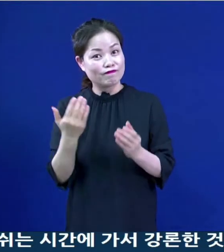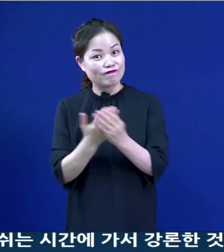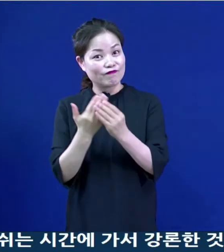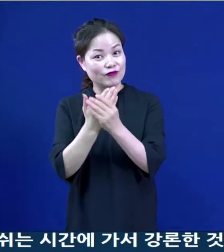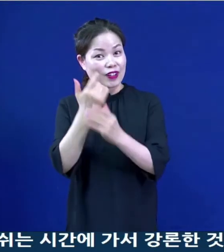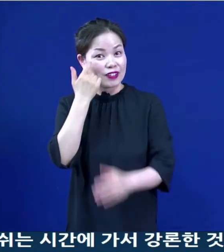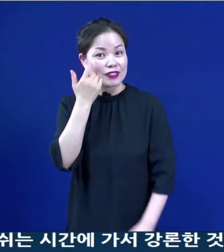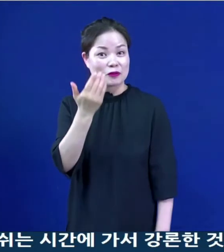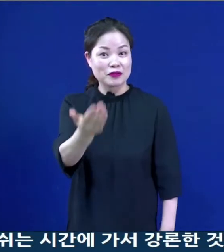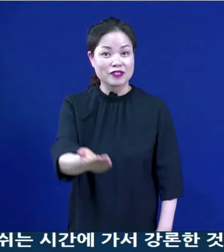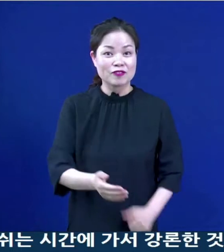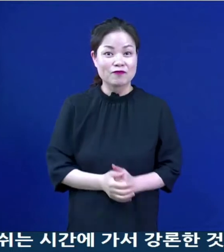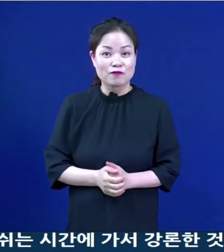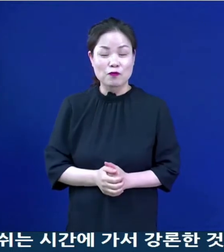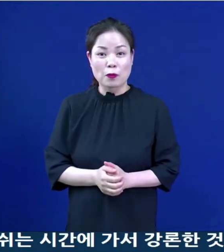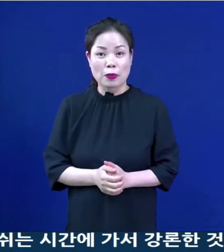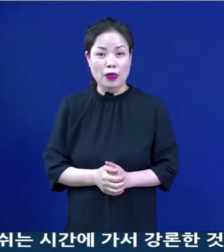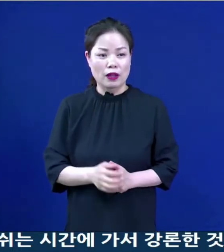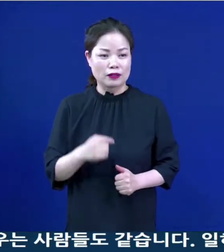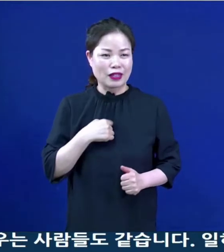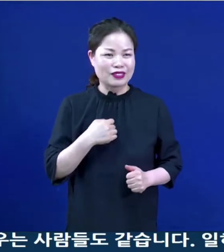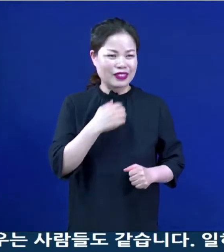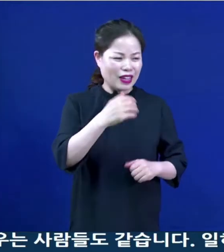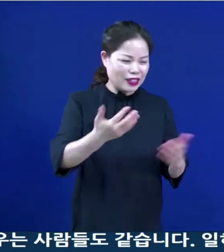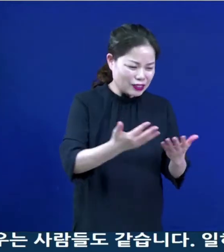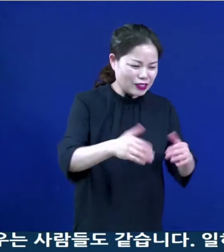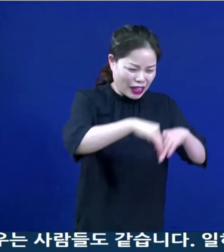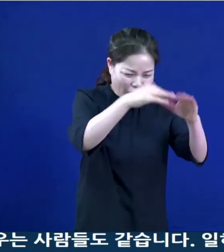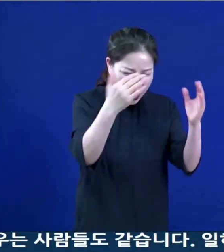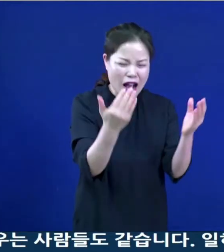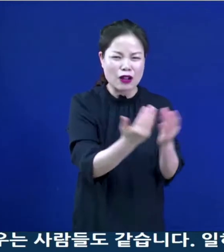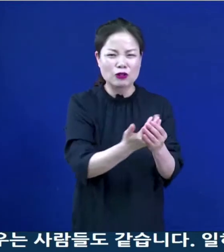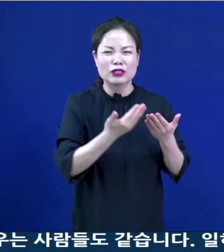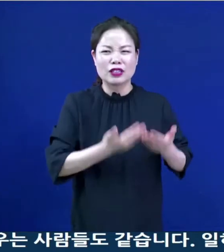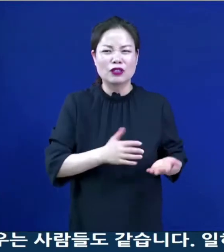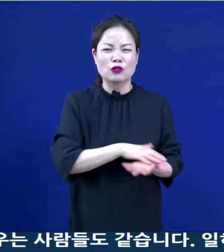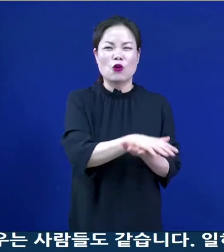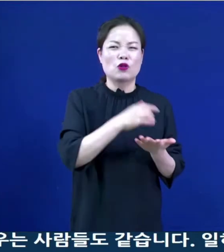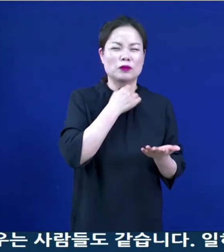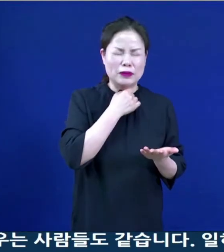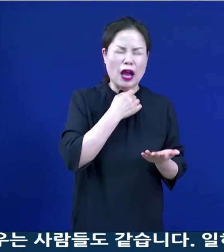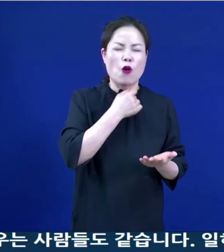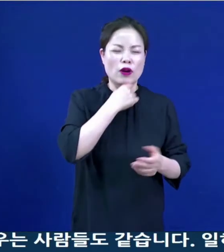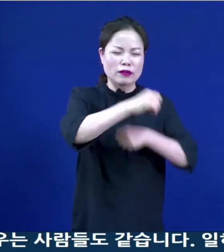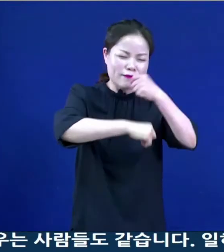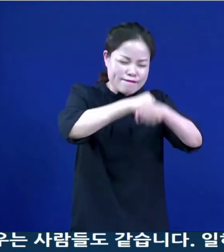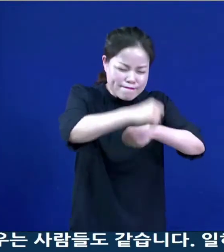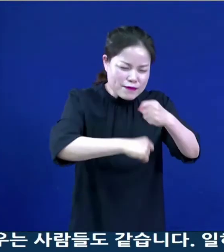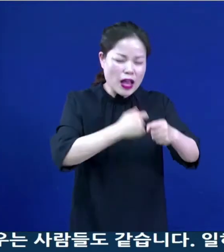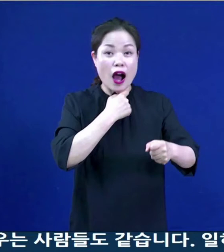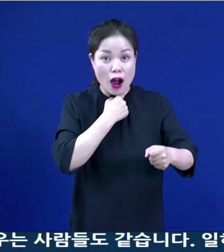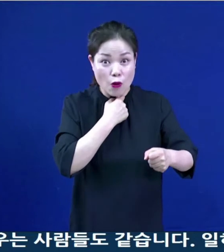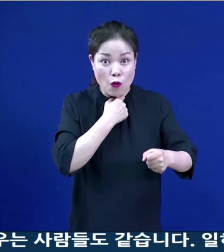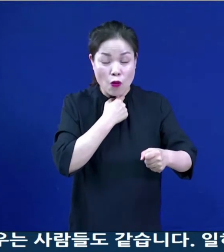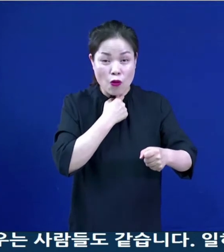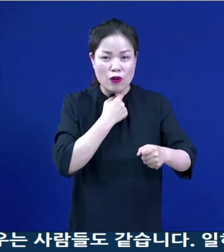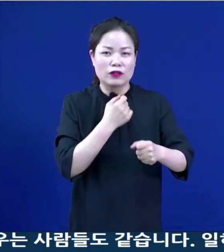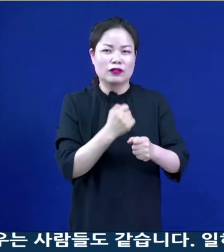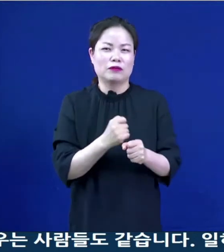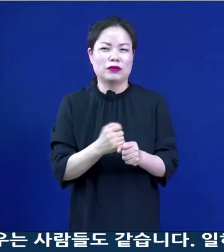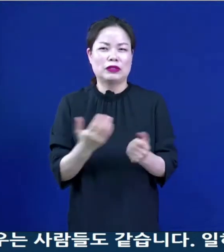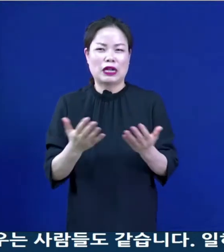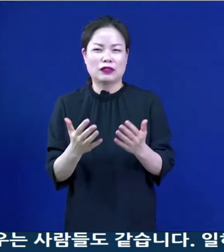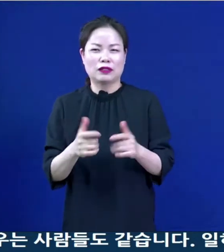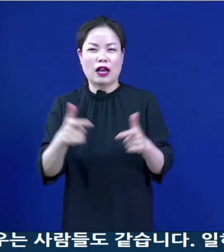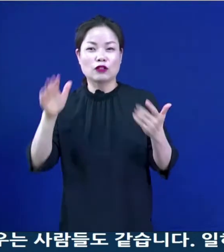하겠습니까? 자기 할 거 다 하고 쉴 거 다 쉬고 놀 거 다 놀고 일하는 거 그냥 늘려서